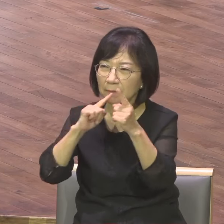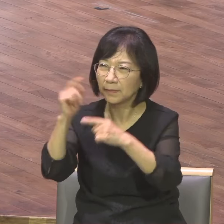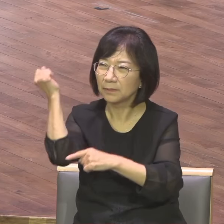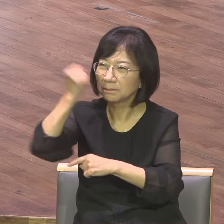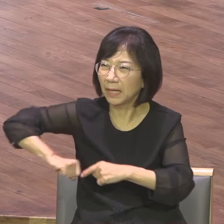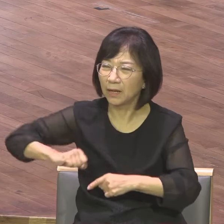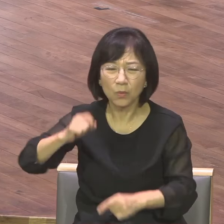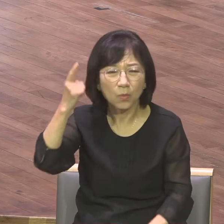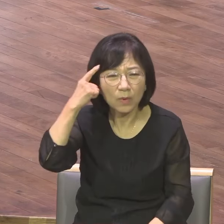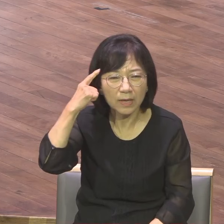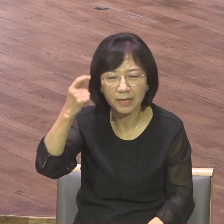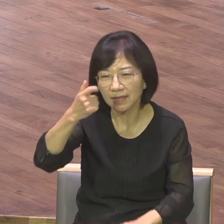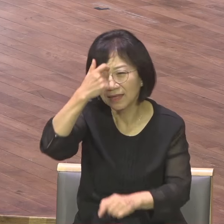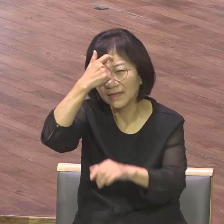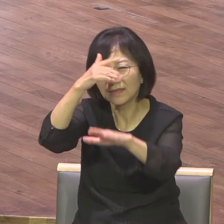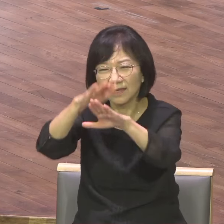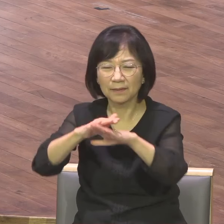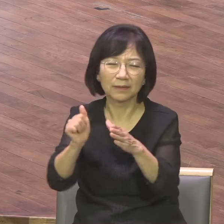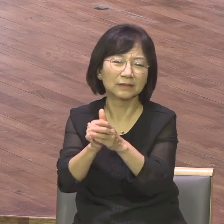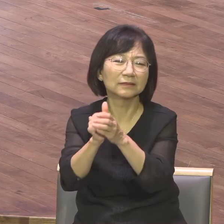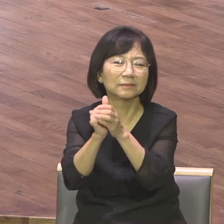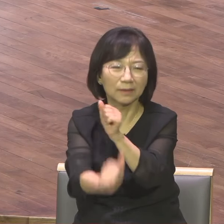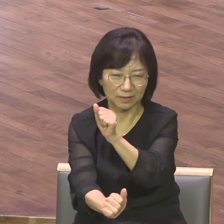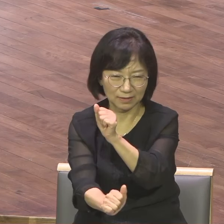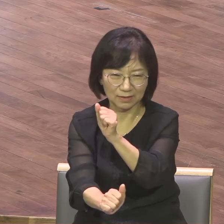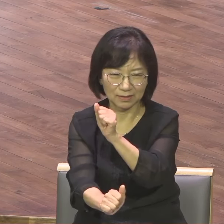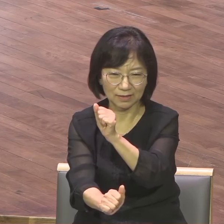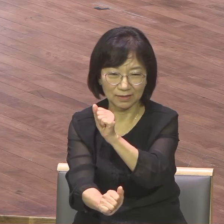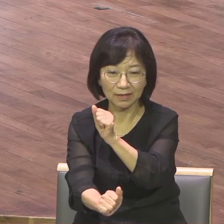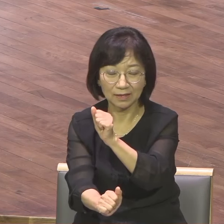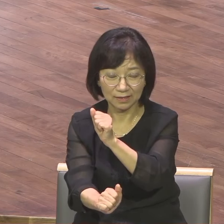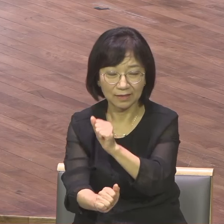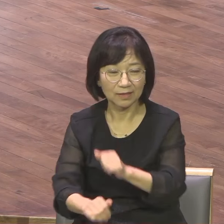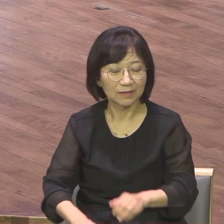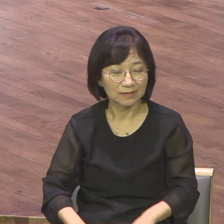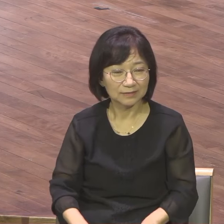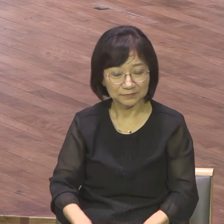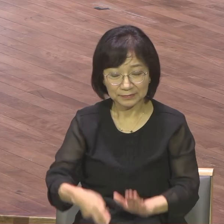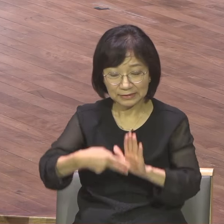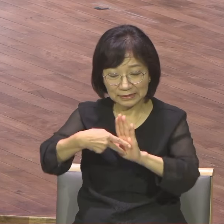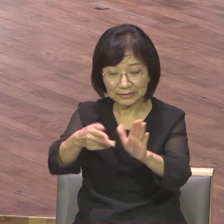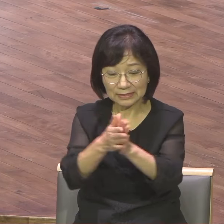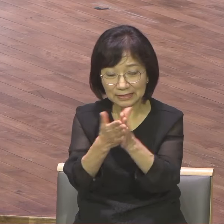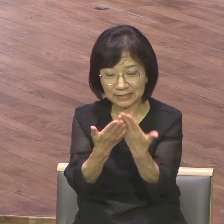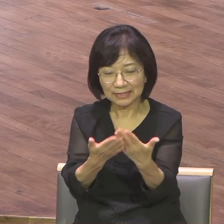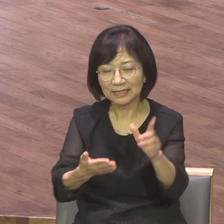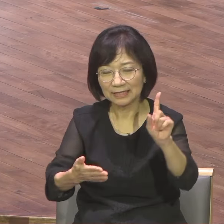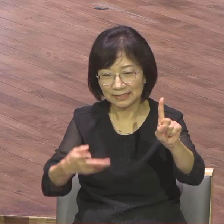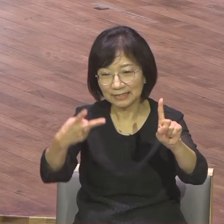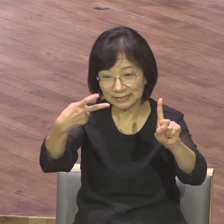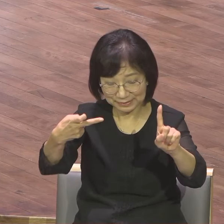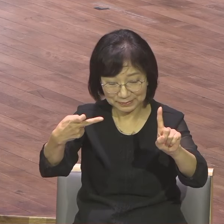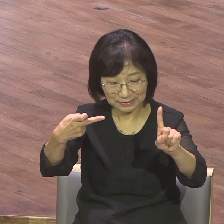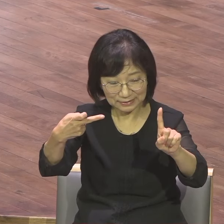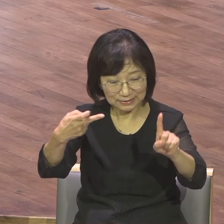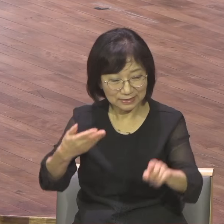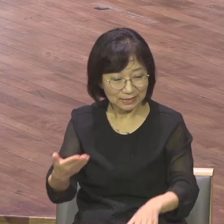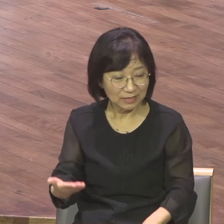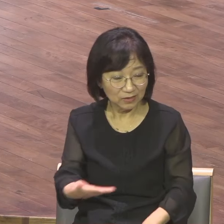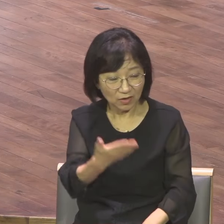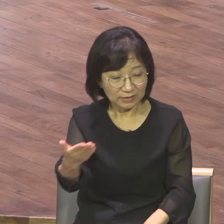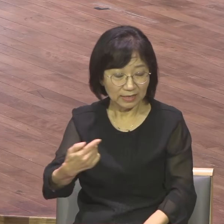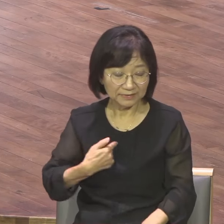예배 실패로 시작합니다. 예배를 이사야서 1장 12절에 나와 있어요. 너희가 내